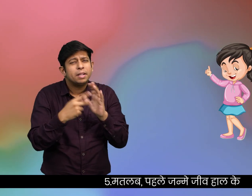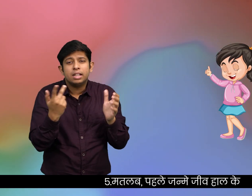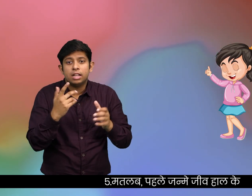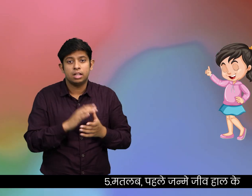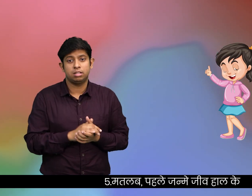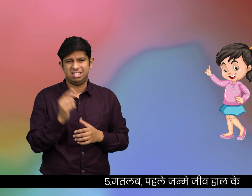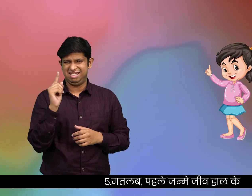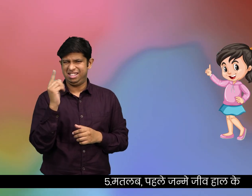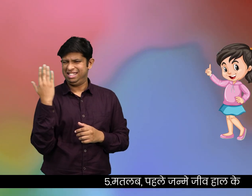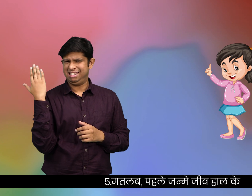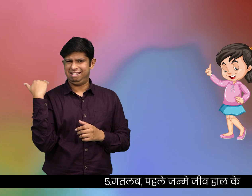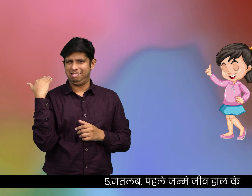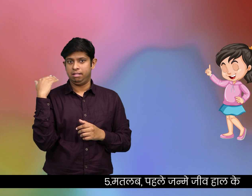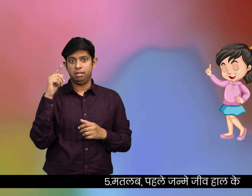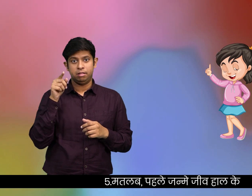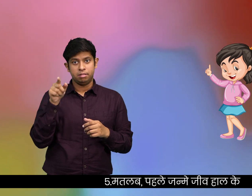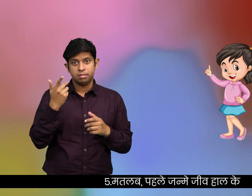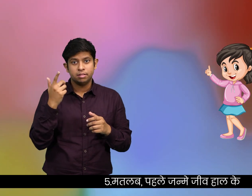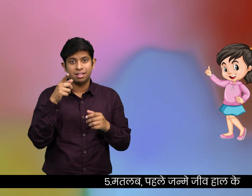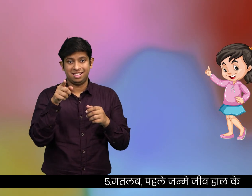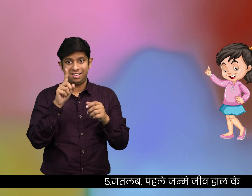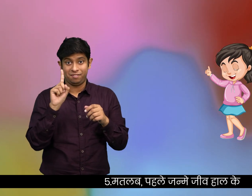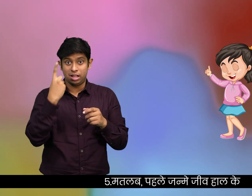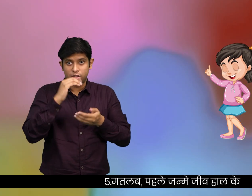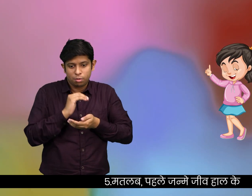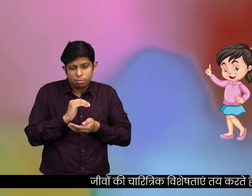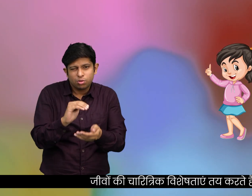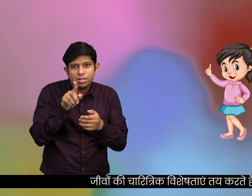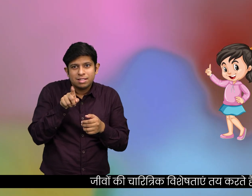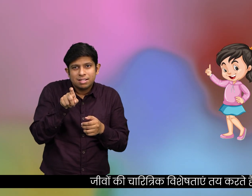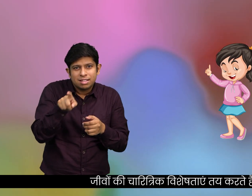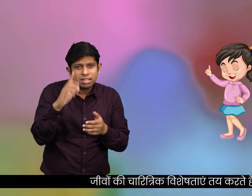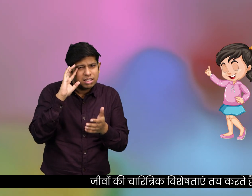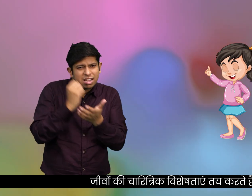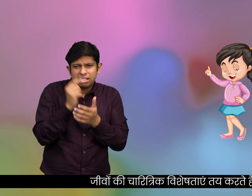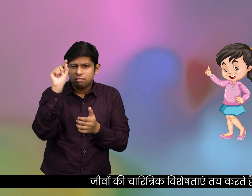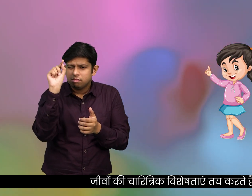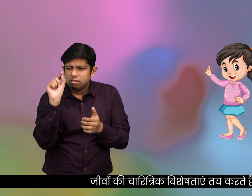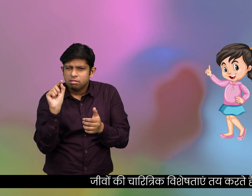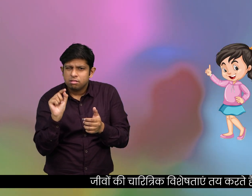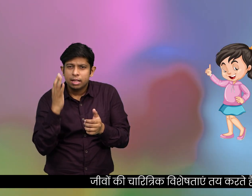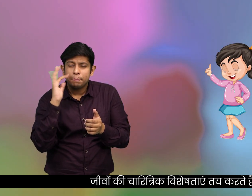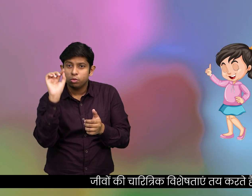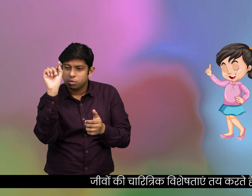पांचवा, मतलब पहले जन्मे जीव हाल के जीवों की चारित्रिक विशेषताएं तय करते